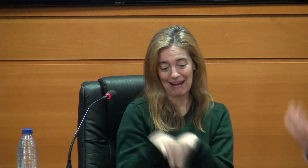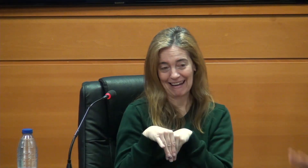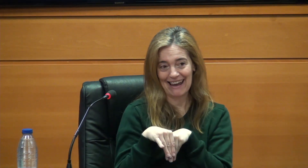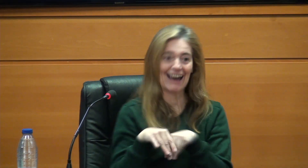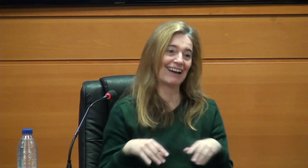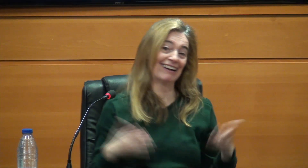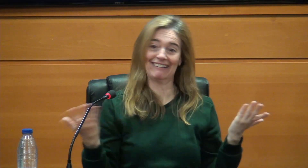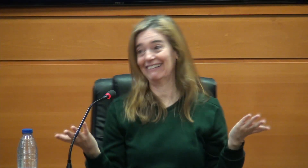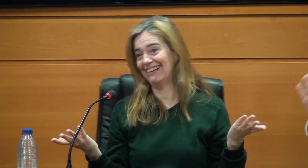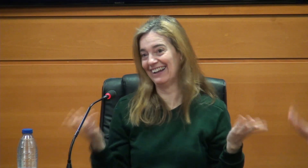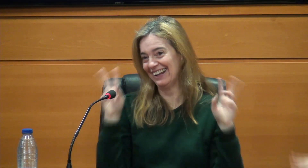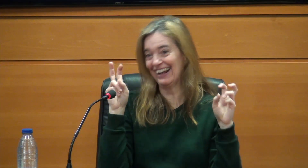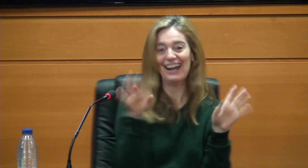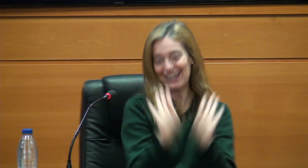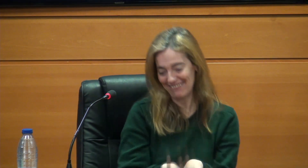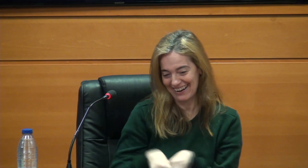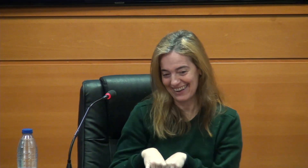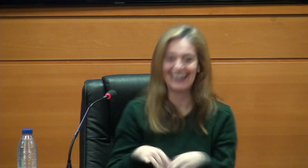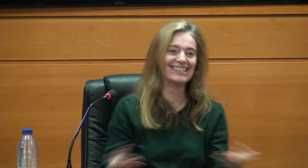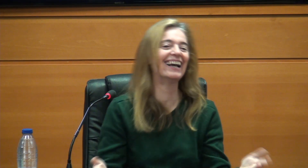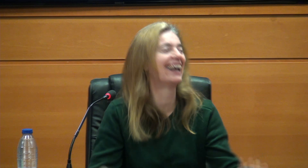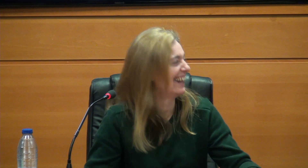este es el signo de media más delicado